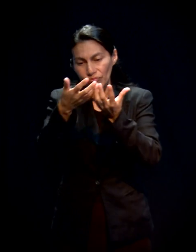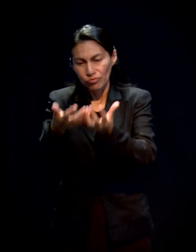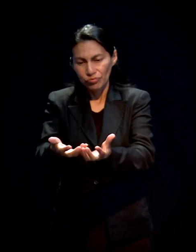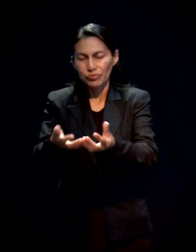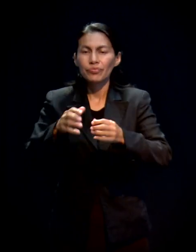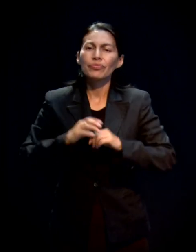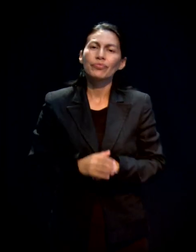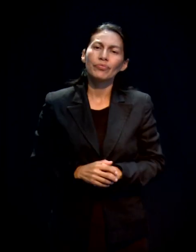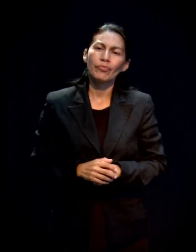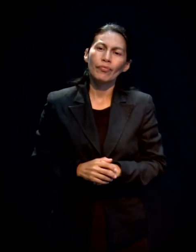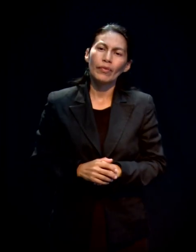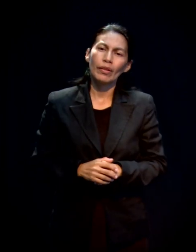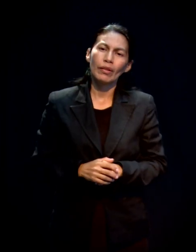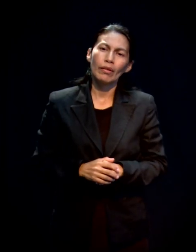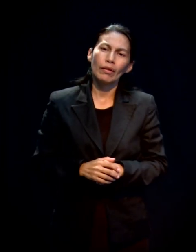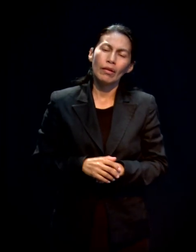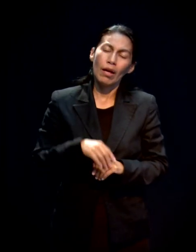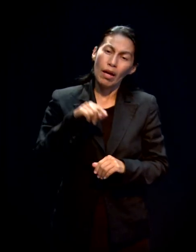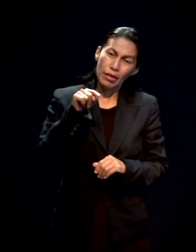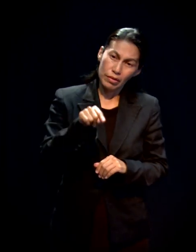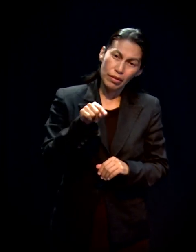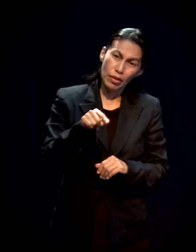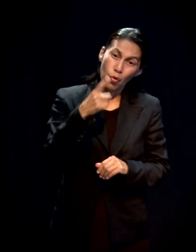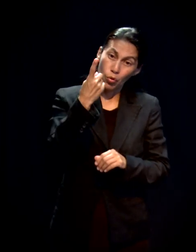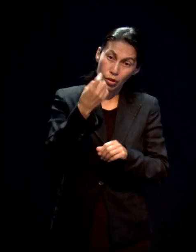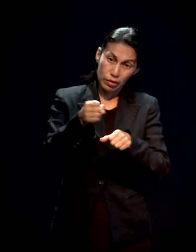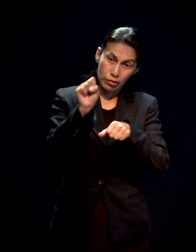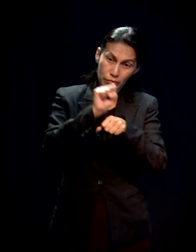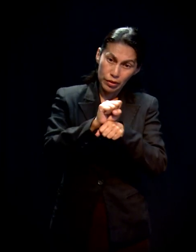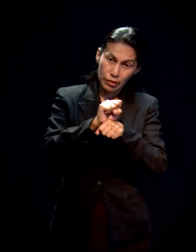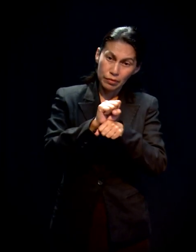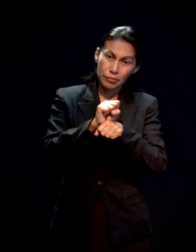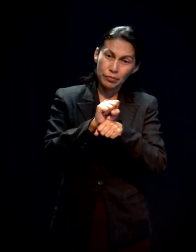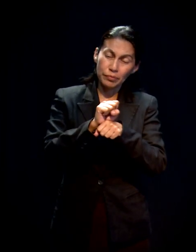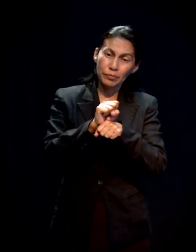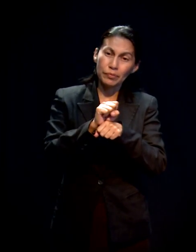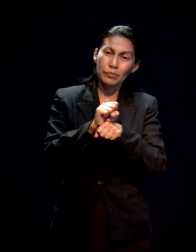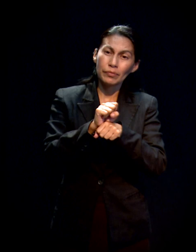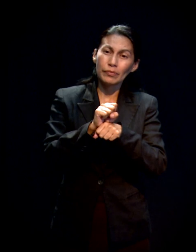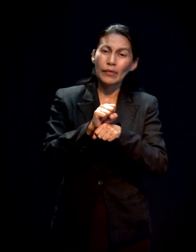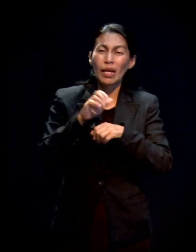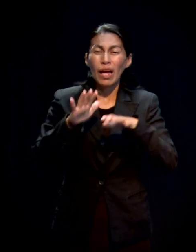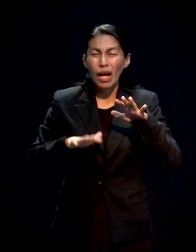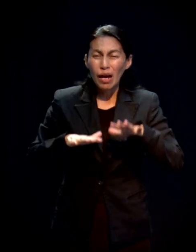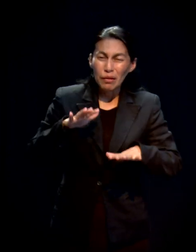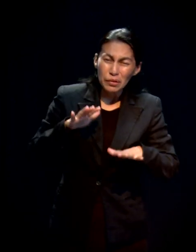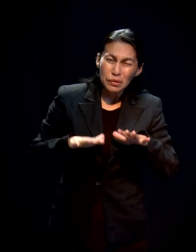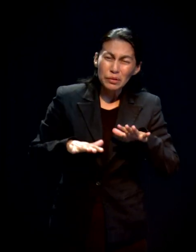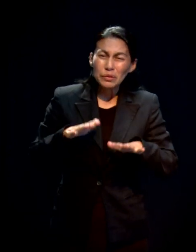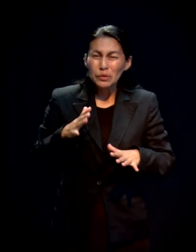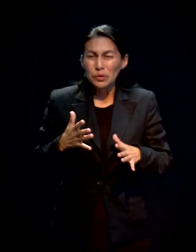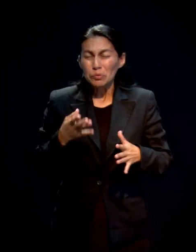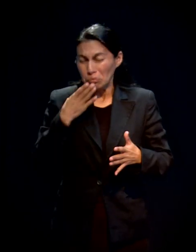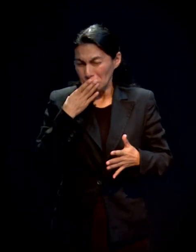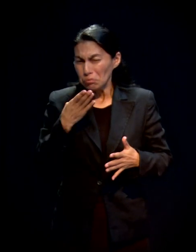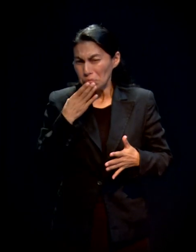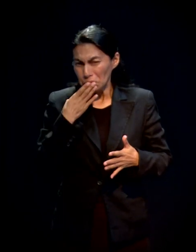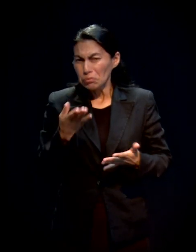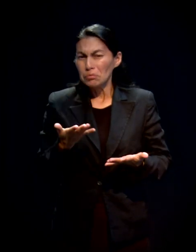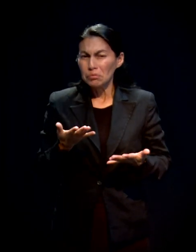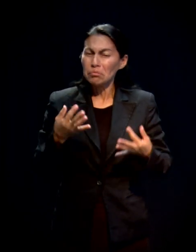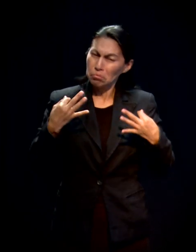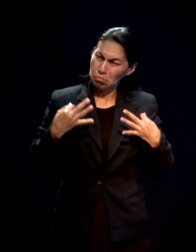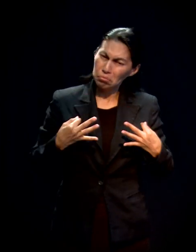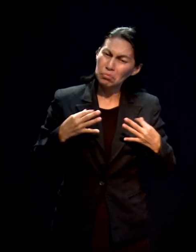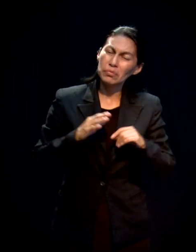éste pues ahí estuvo este una semana pues había momentos en los que ella